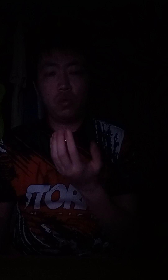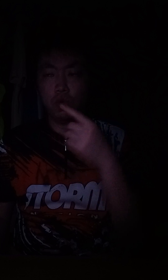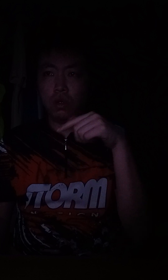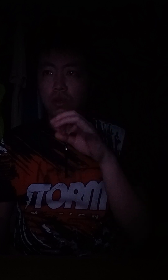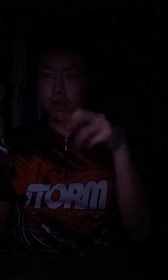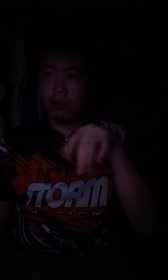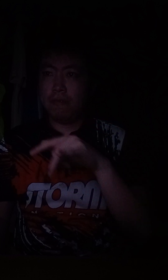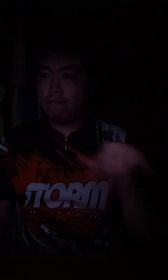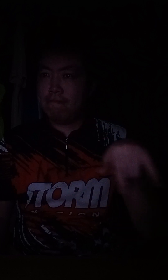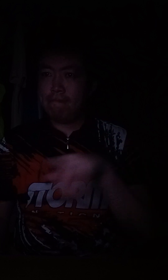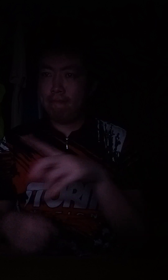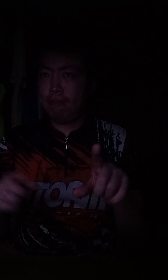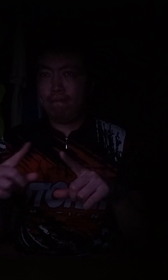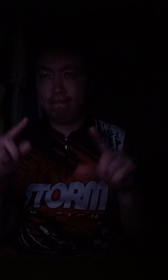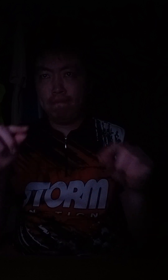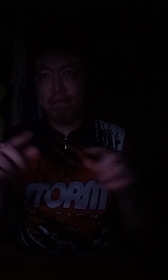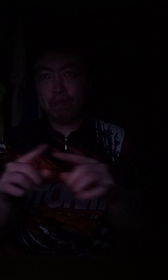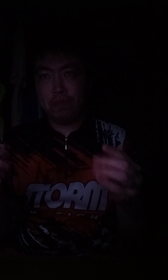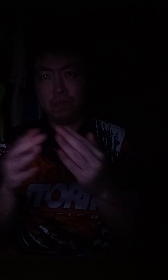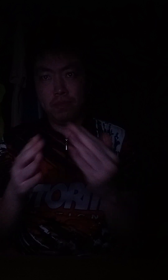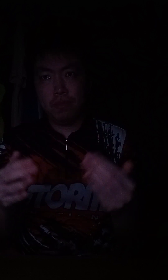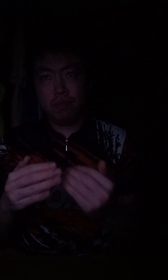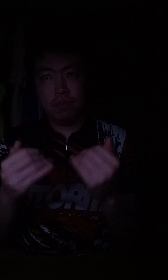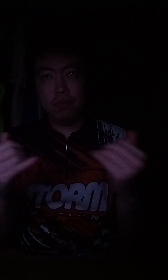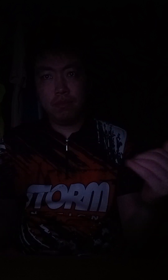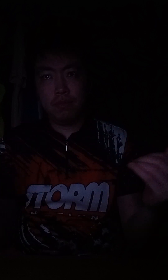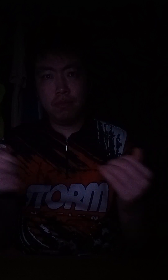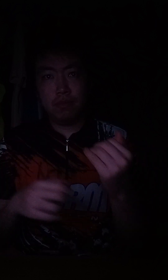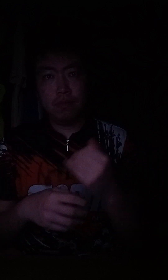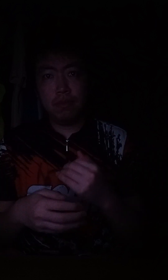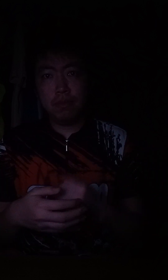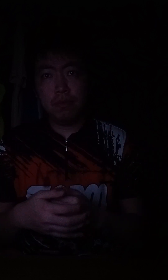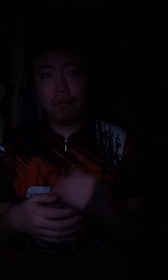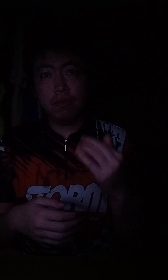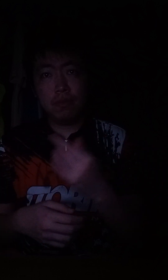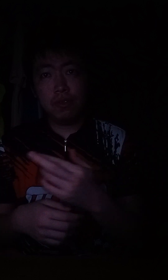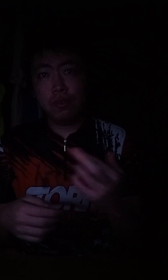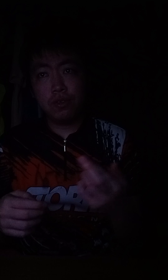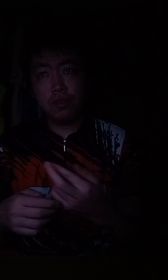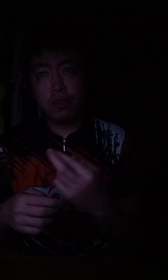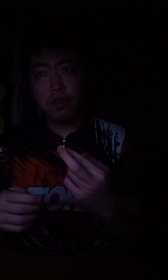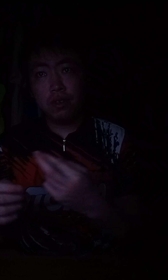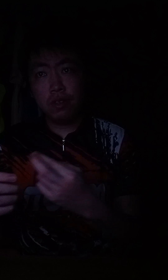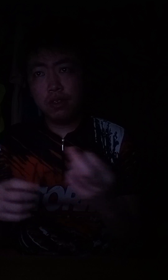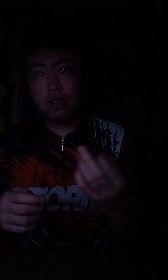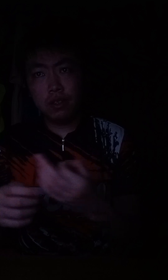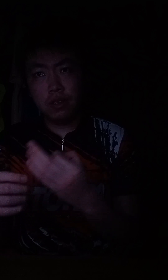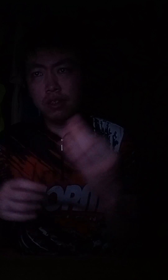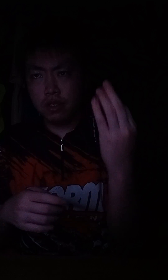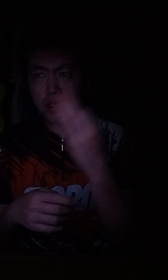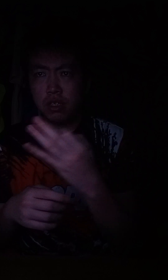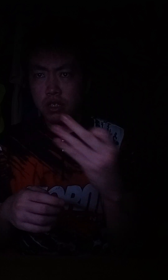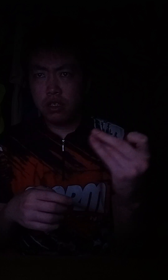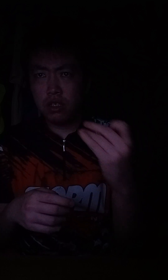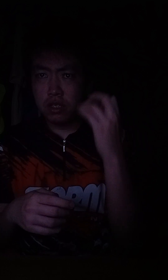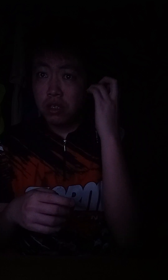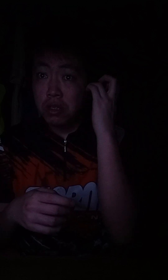오히려 칸막이 틈을 상대적으로 넓게 설치합니다. 화장실 안팎으로 인기척을 확인할 수 있게 해 강력 범죄를